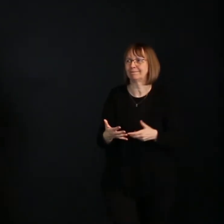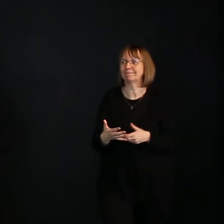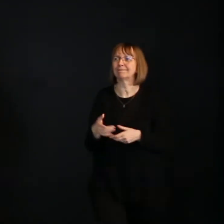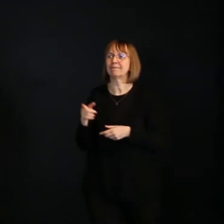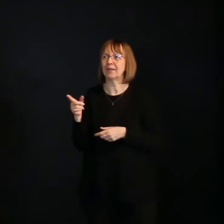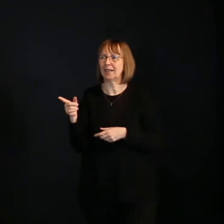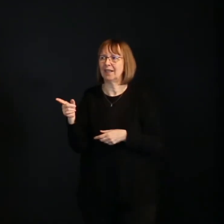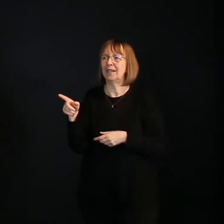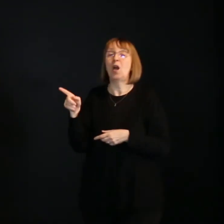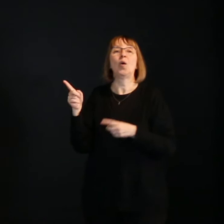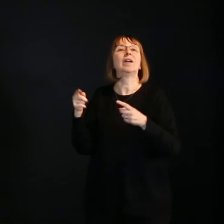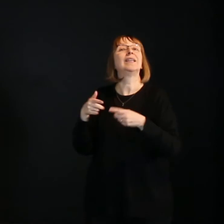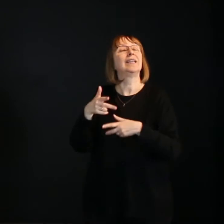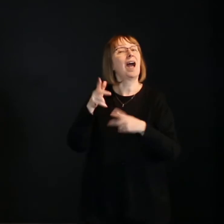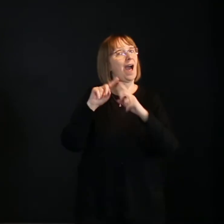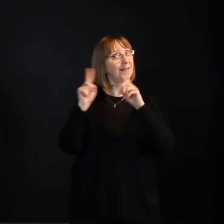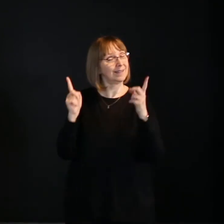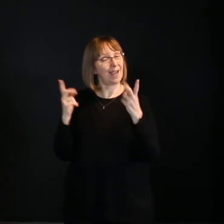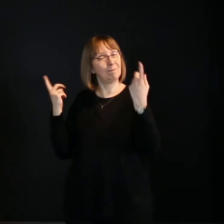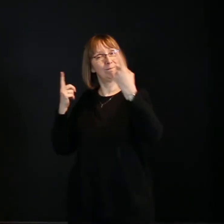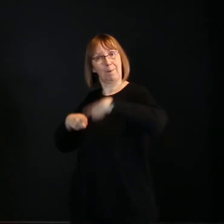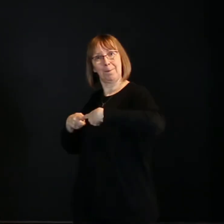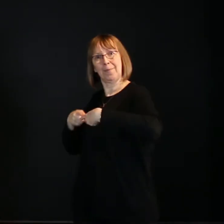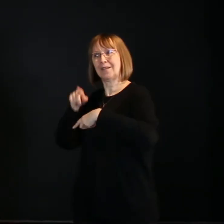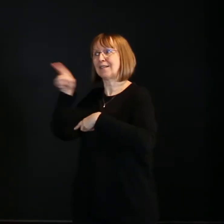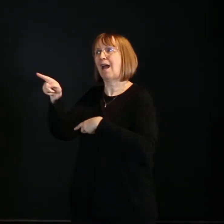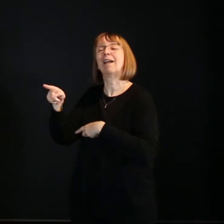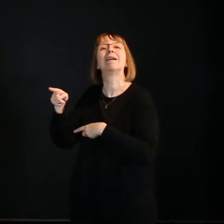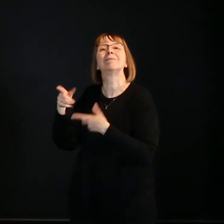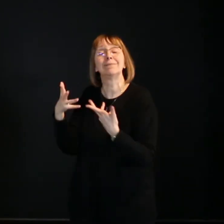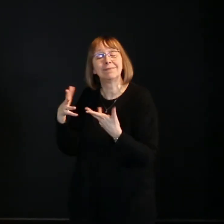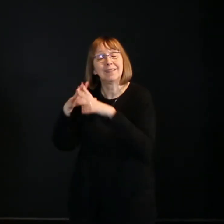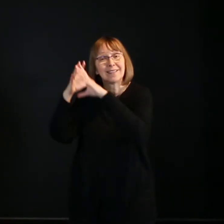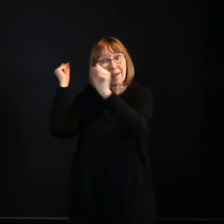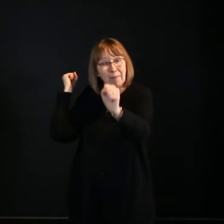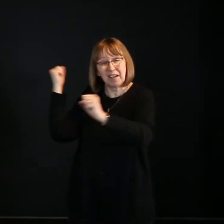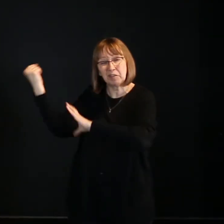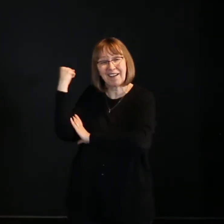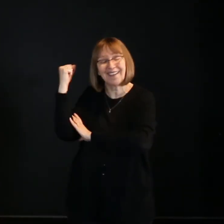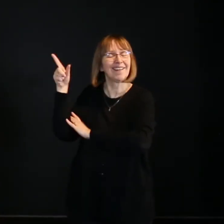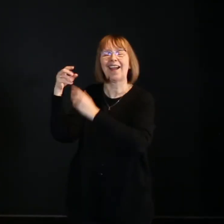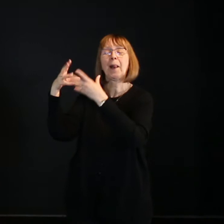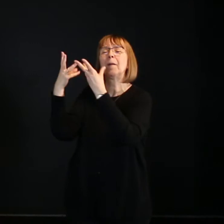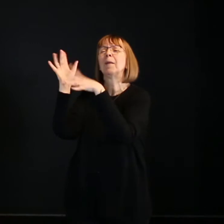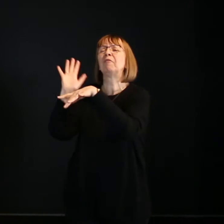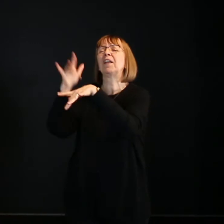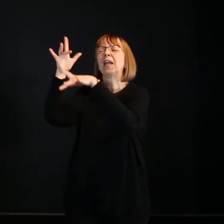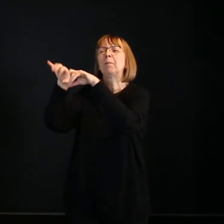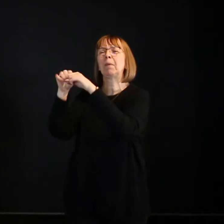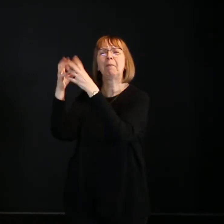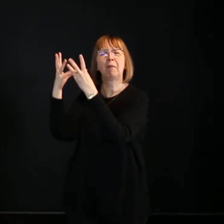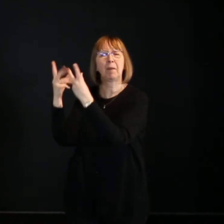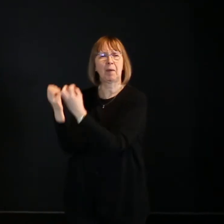den zerbrechlichen Zeppelin, das zerbrechliche Luftschiff, den Graf Zeppelin als ineffektiv, Tiefe